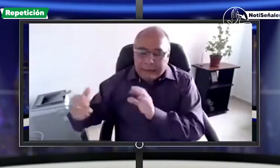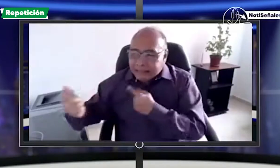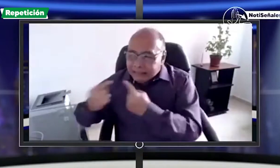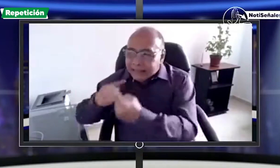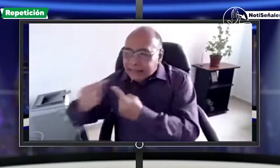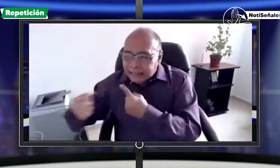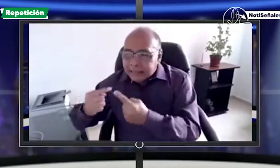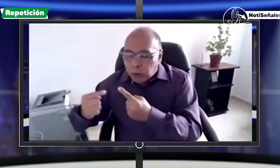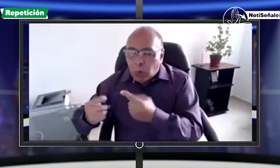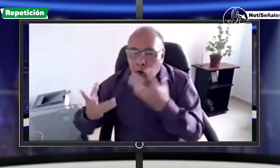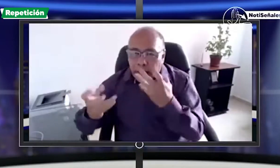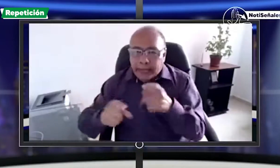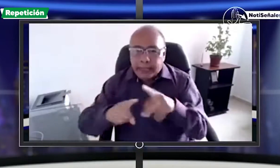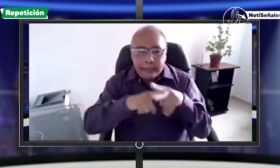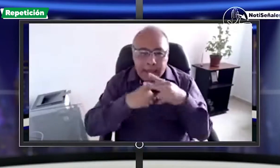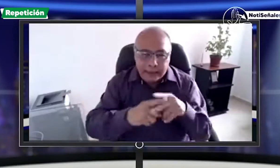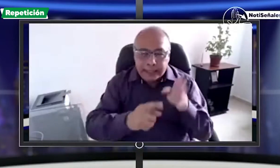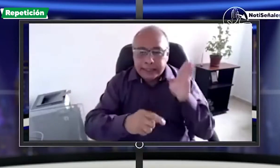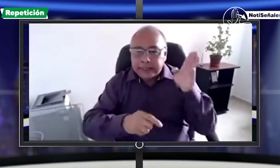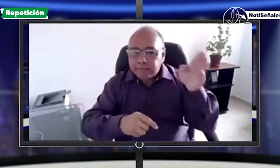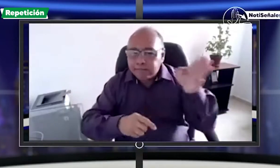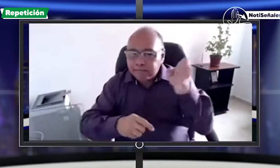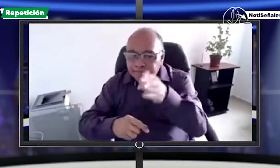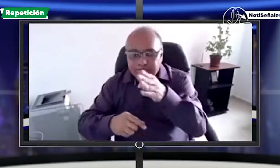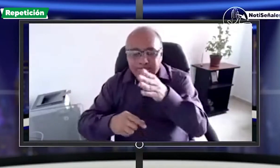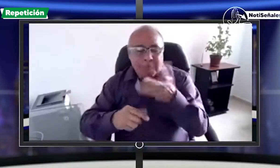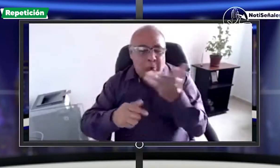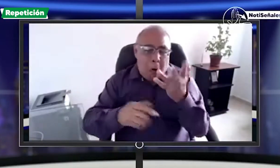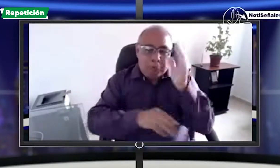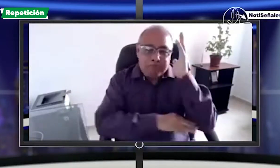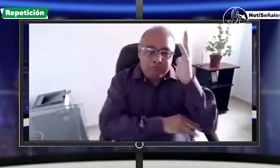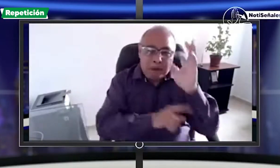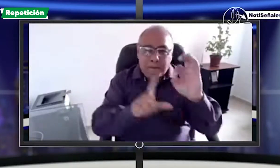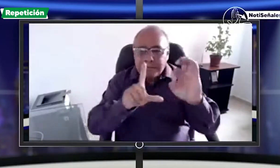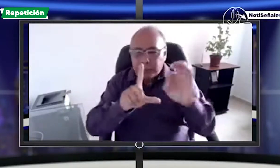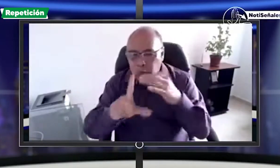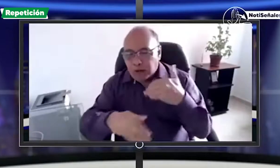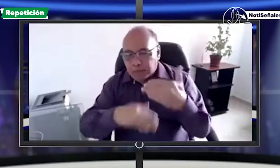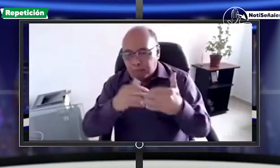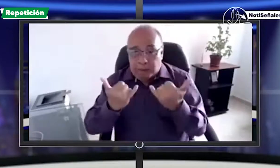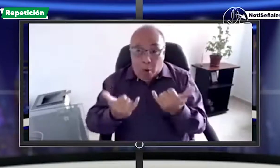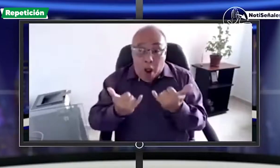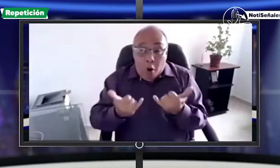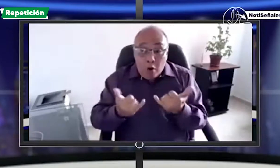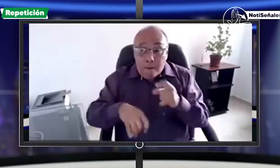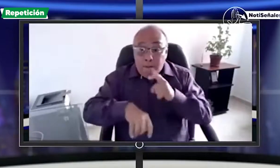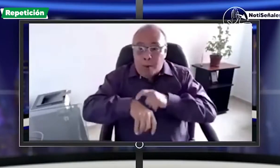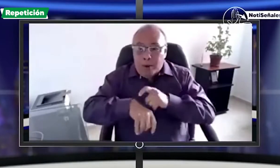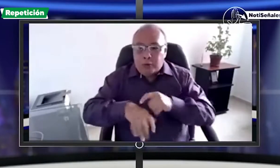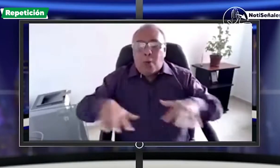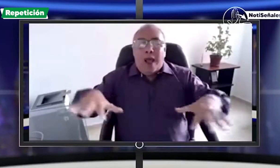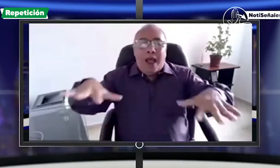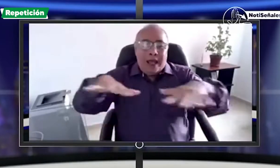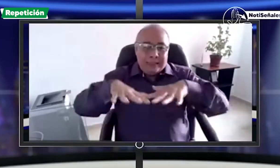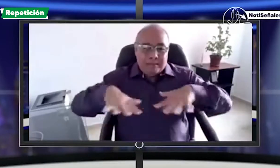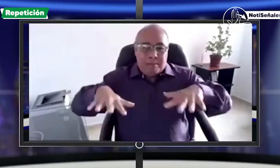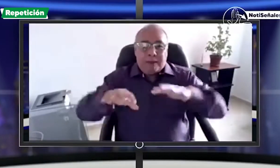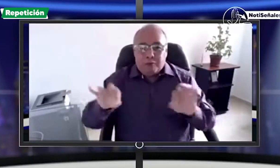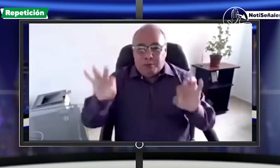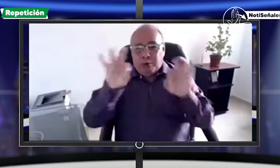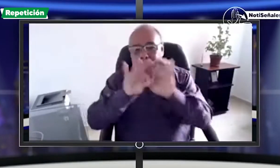ustedes para a su vez también seguir hablando de esta situación con la consejería presidencial para la participación de las personas con